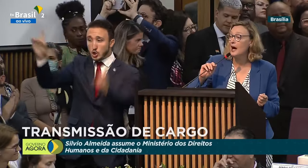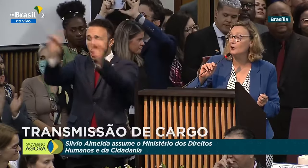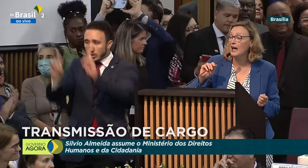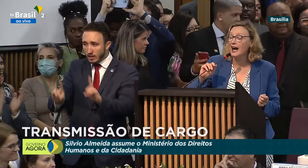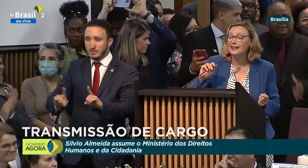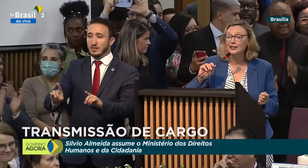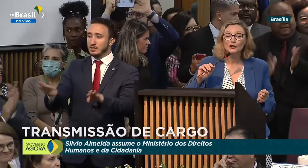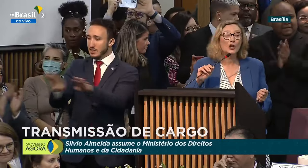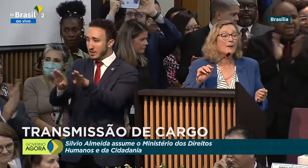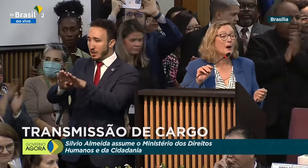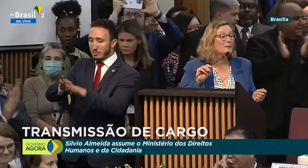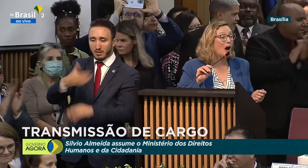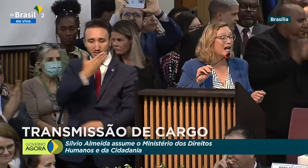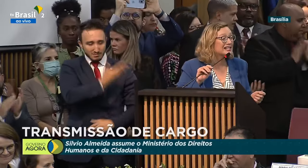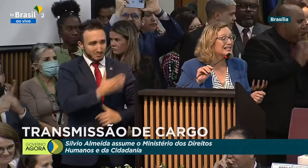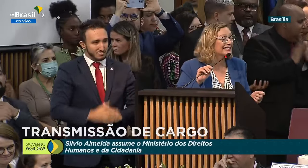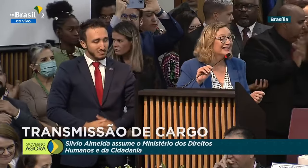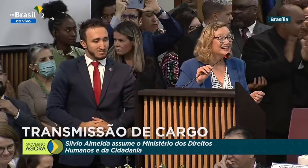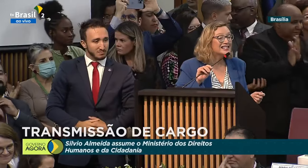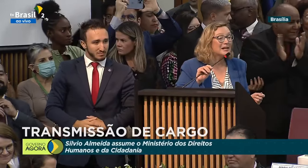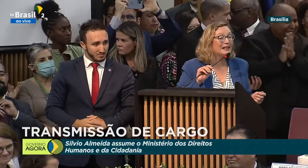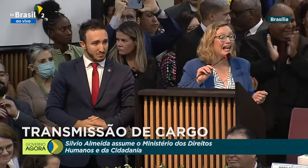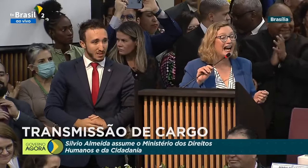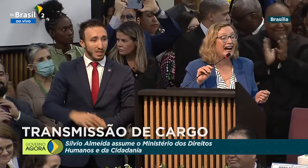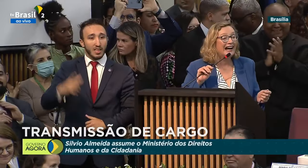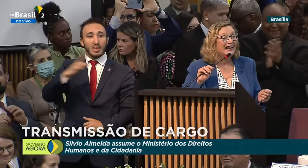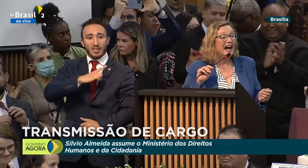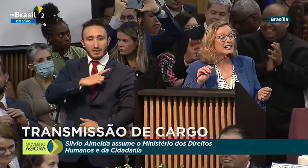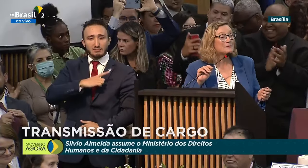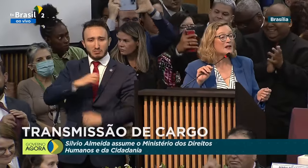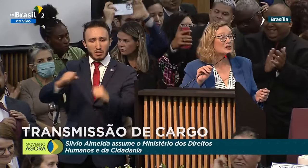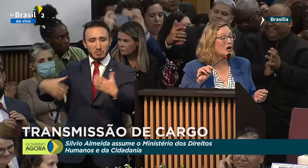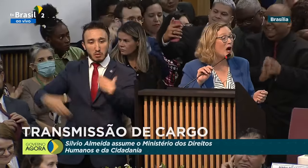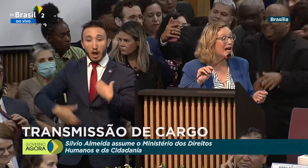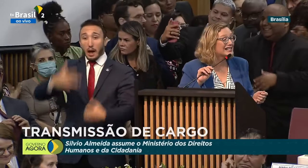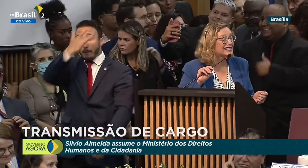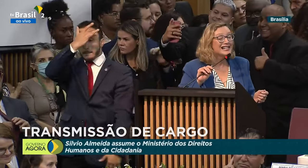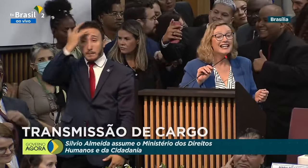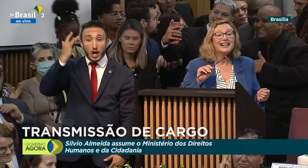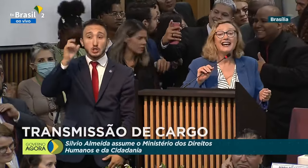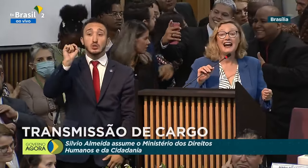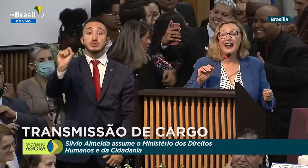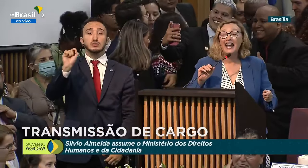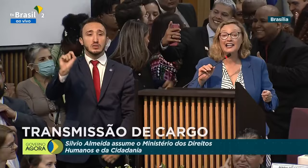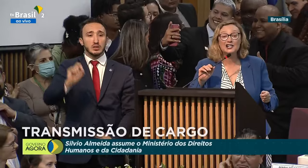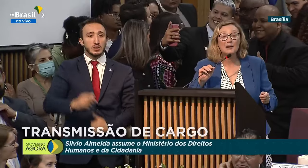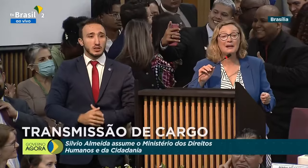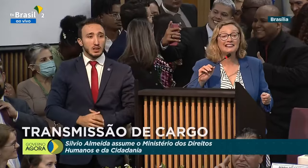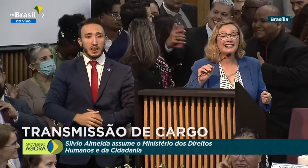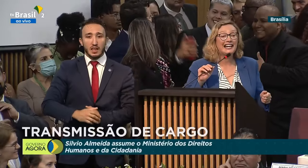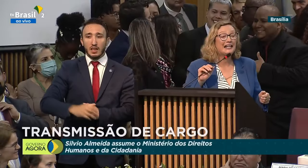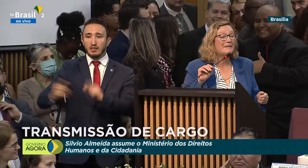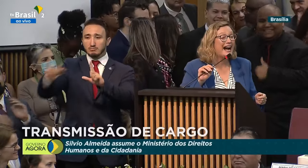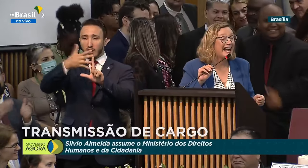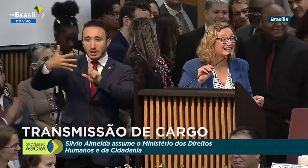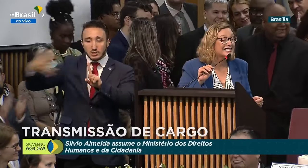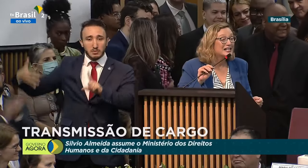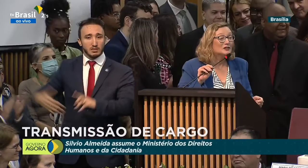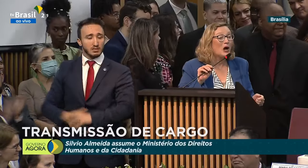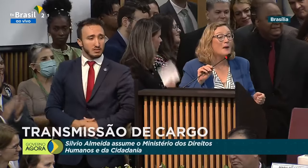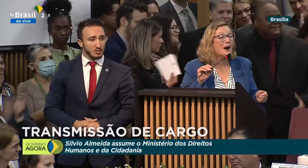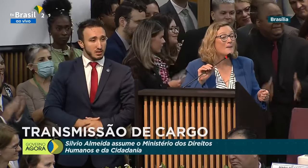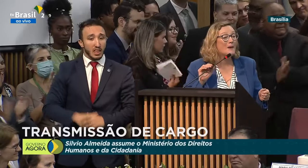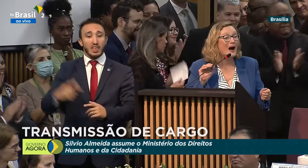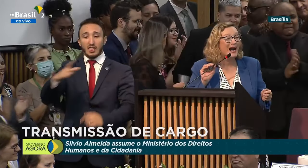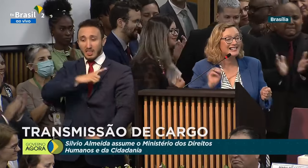Ana Paula tomam posse as pessoas lgbtqia mais